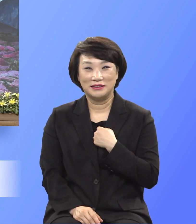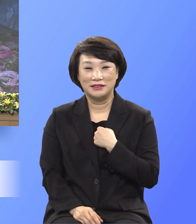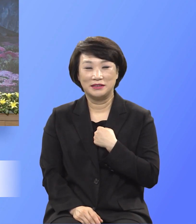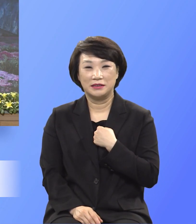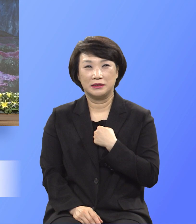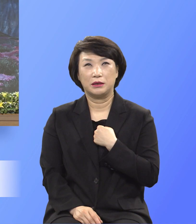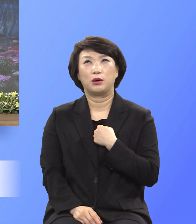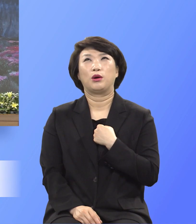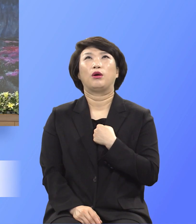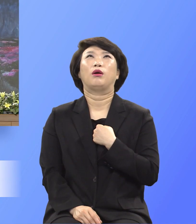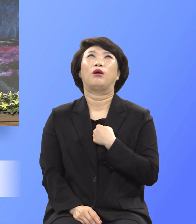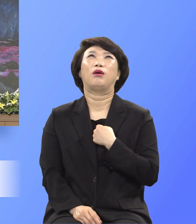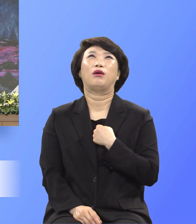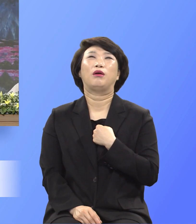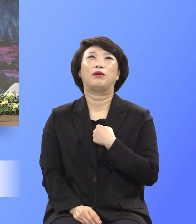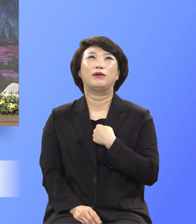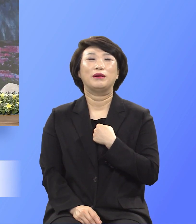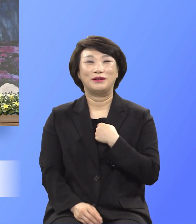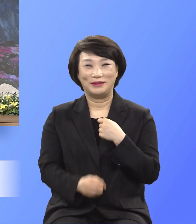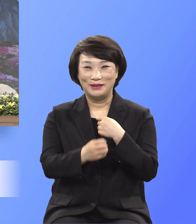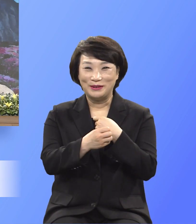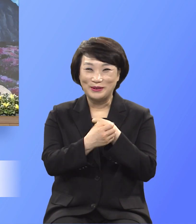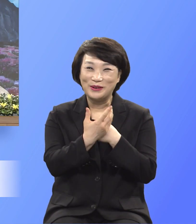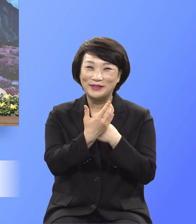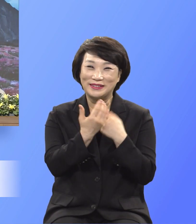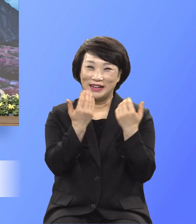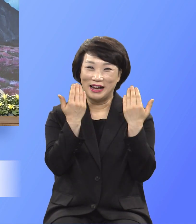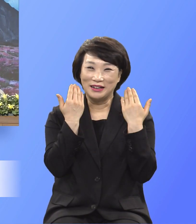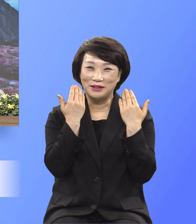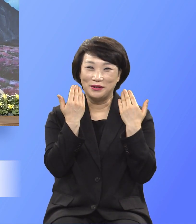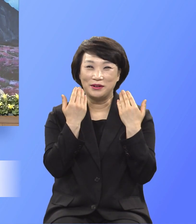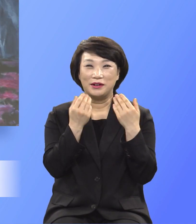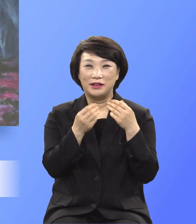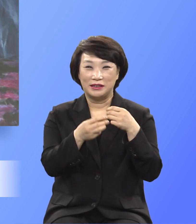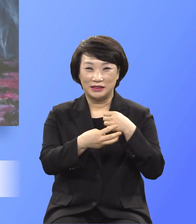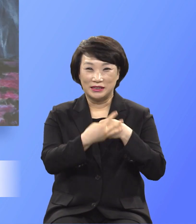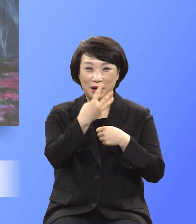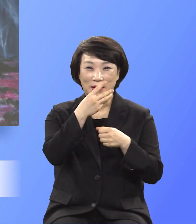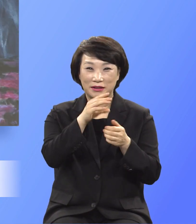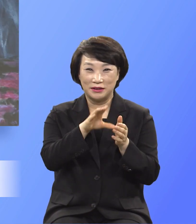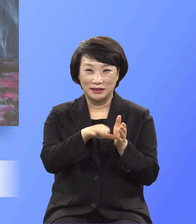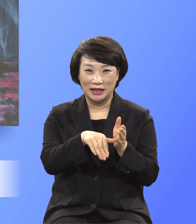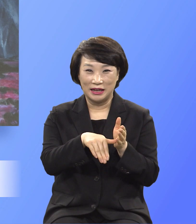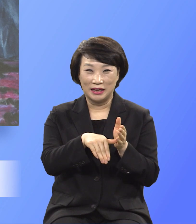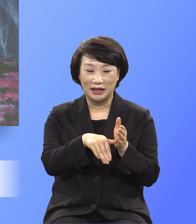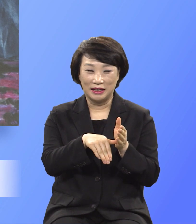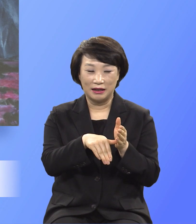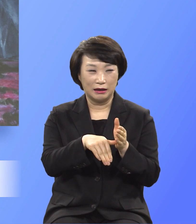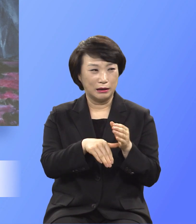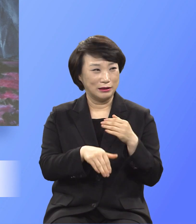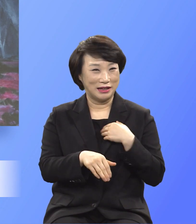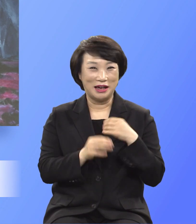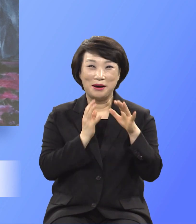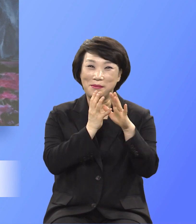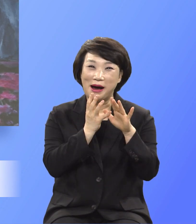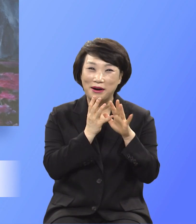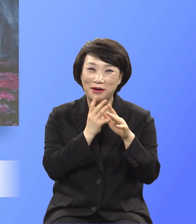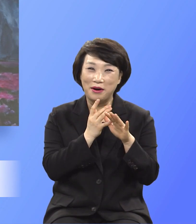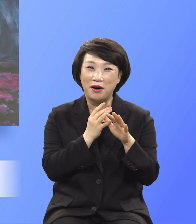저는 국민학교 3학년 때 방언언사를 받았는데